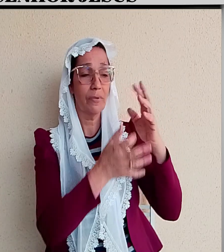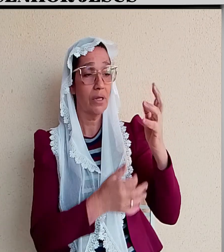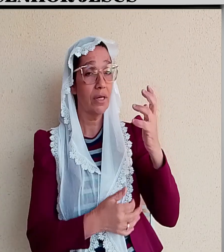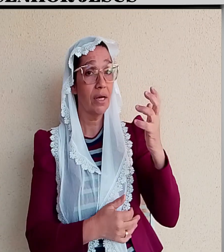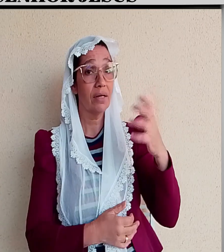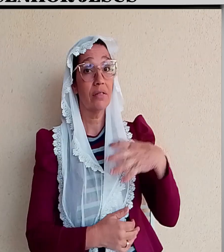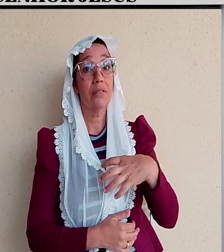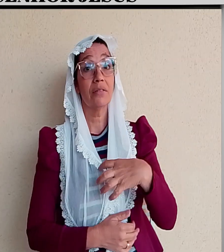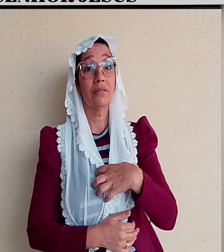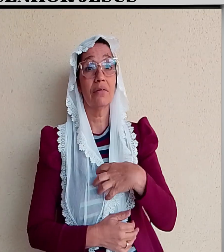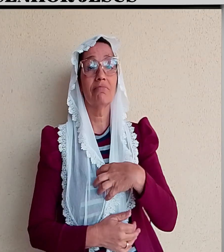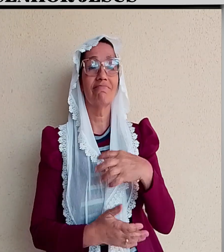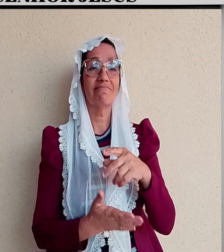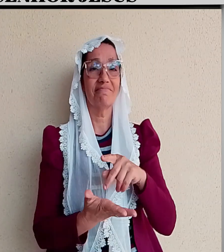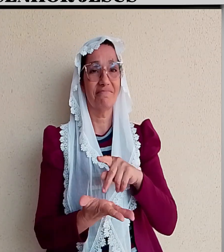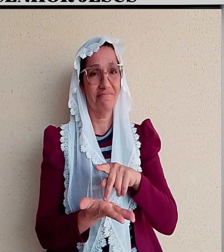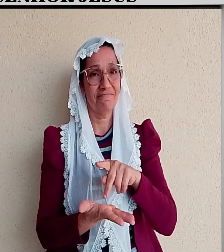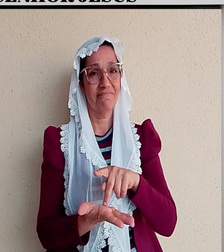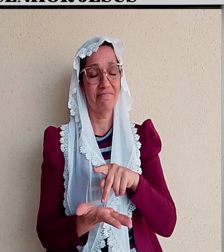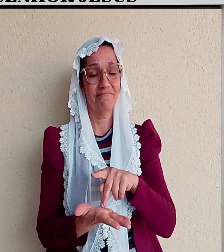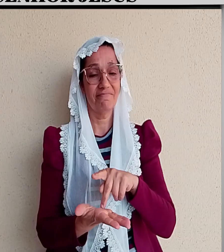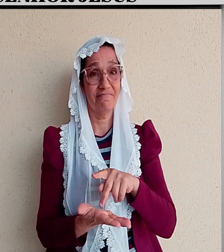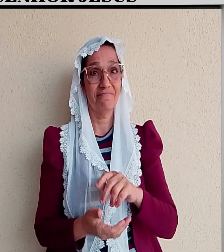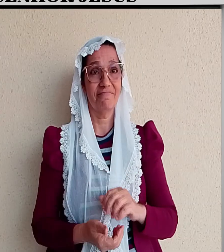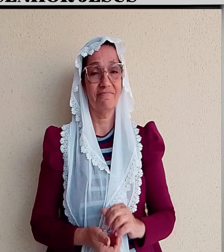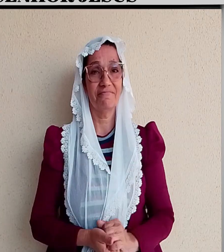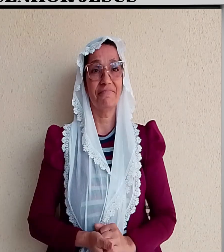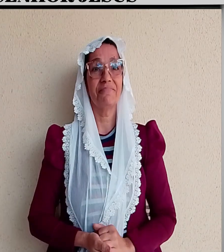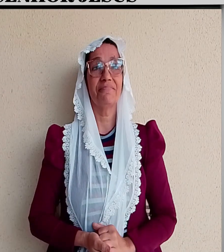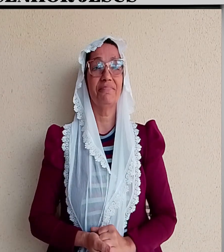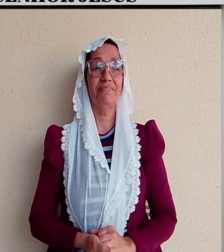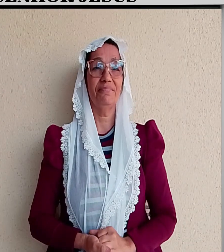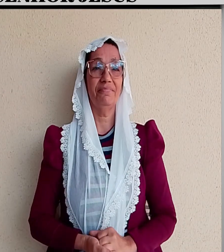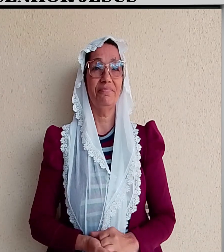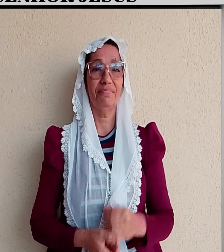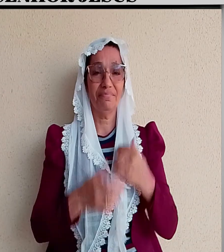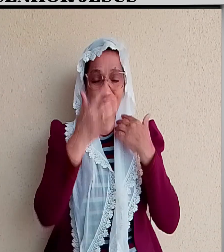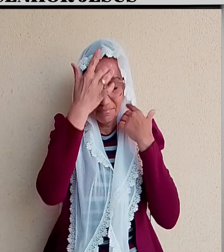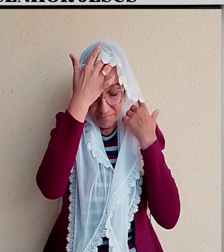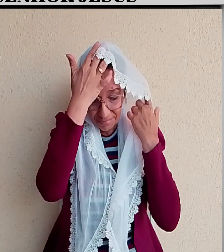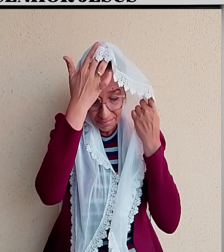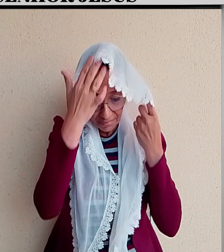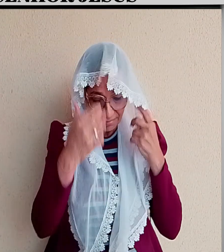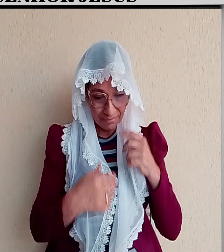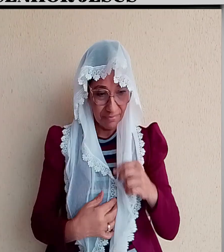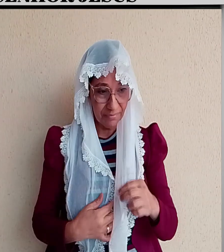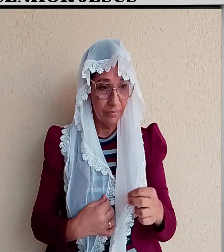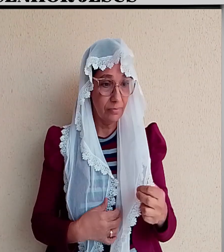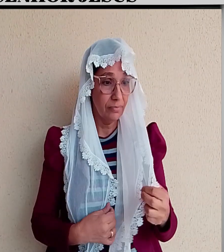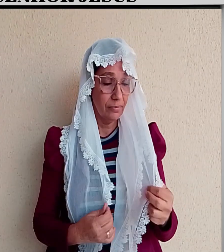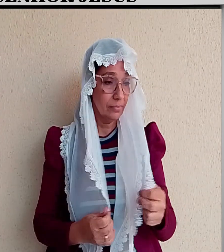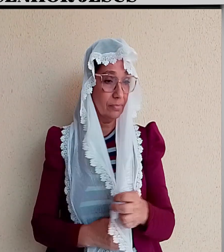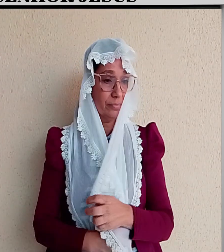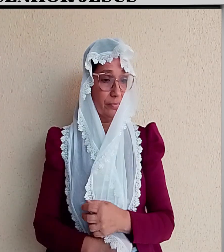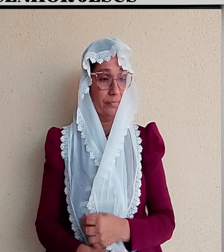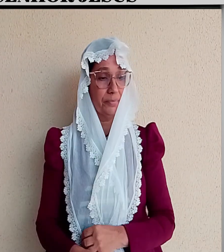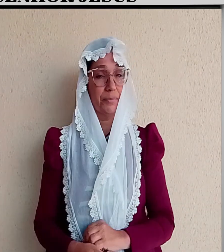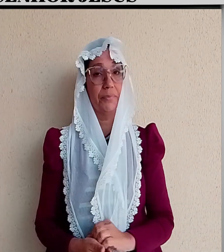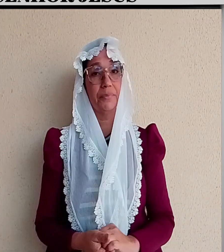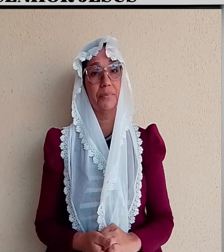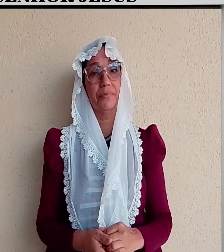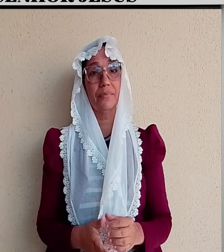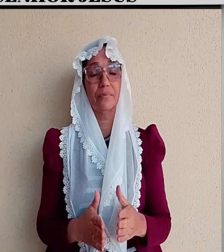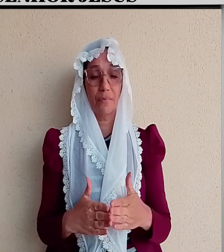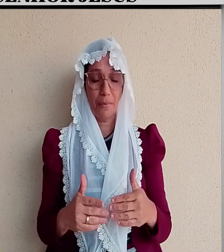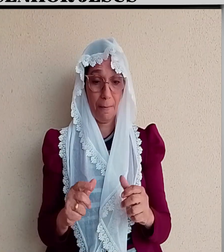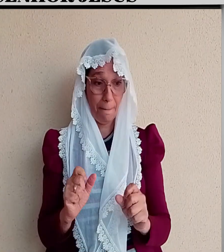E o Senhor sabia até aquilo que seria o motivo de tentação para aquele que seria tentado para trair Ele mesmo.